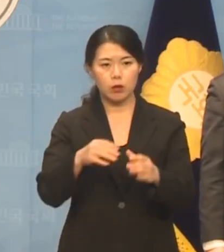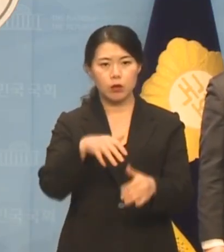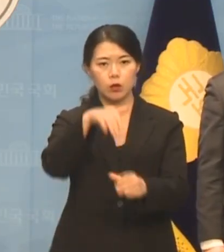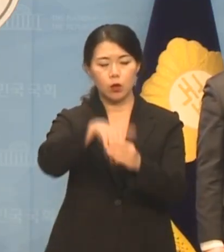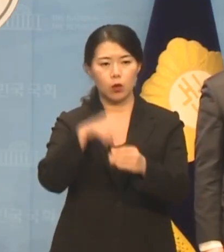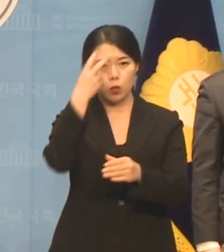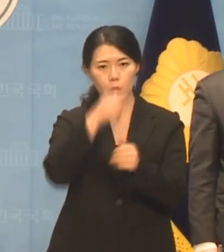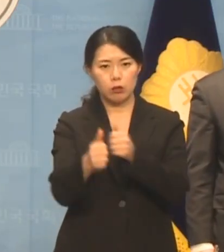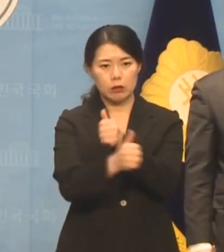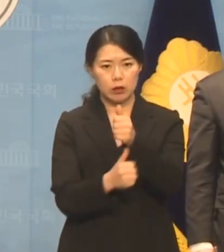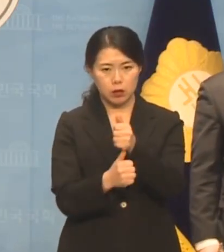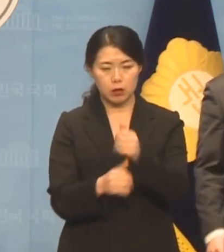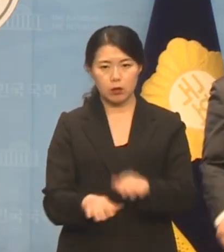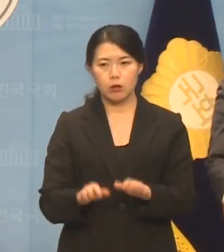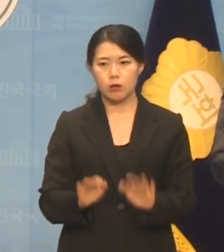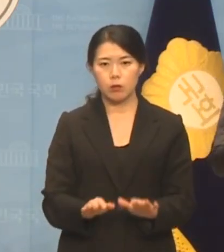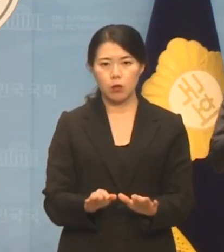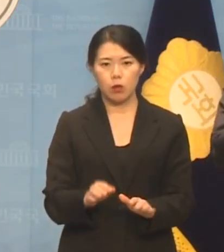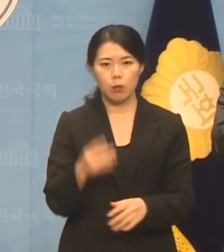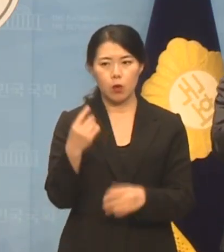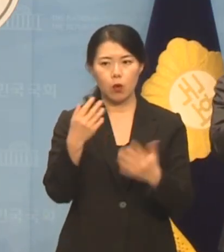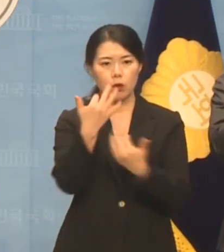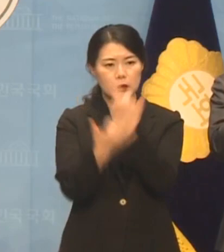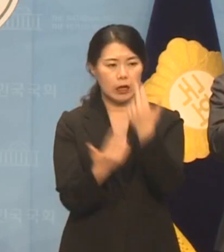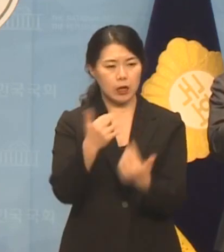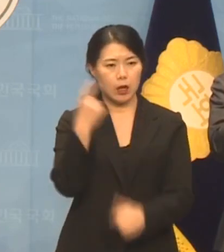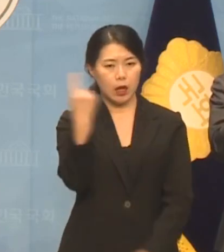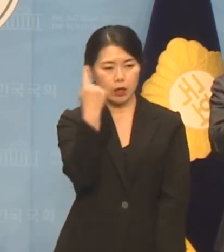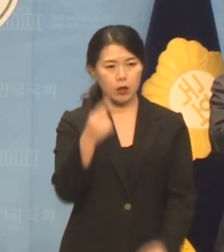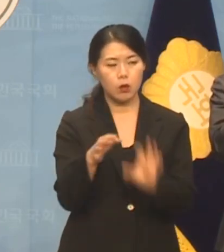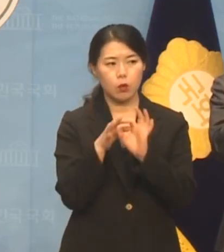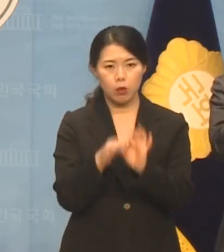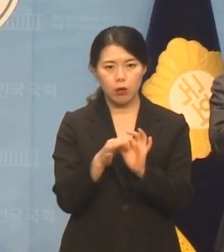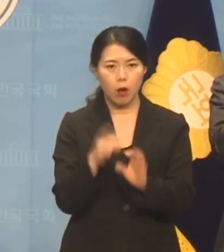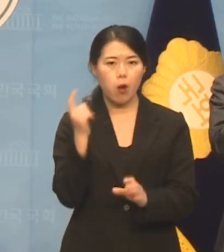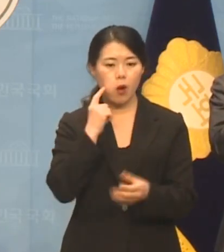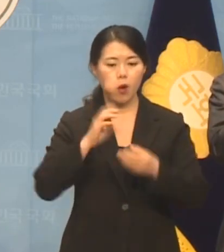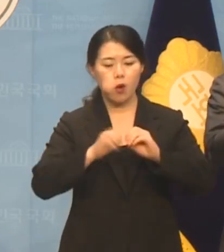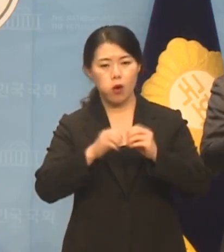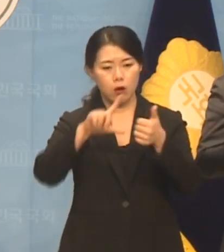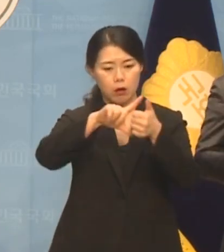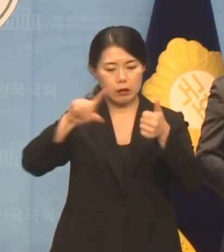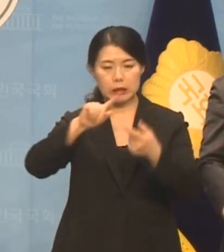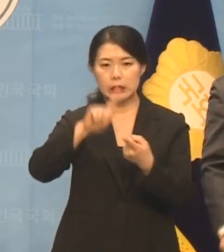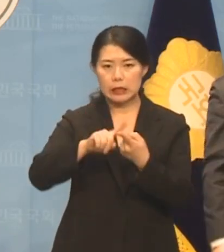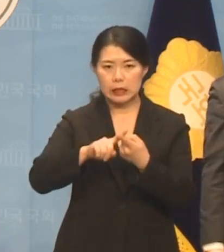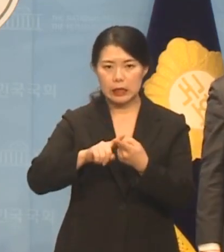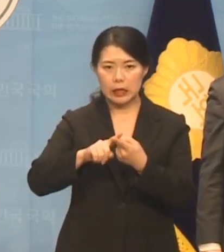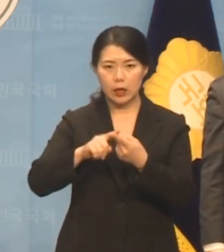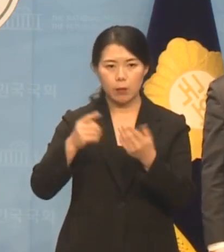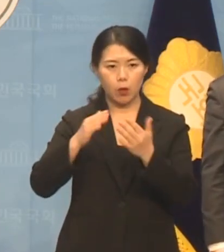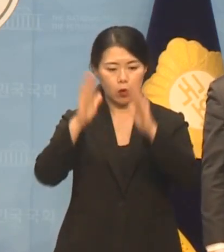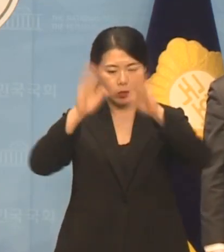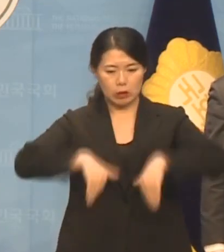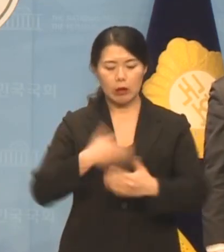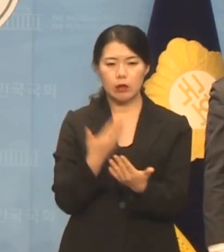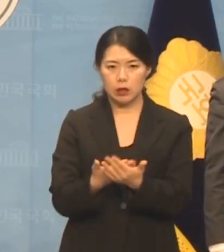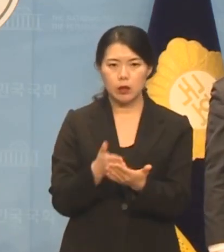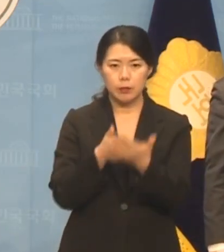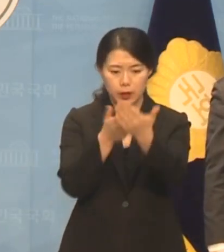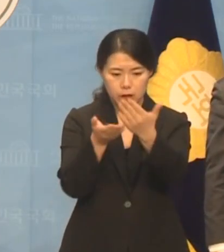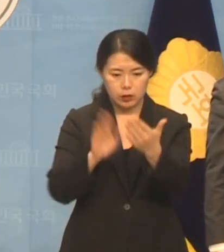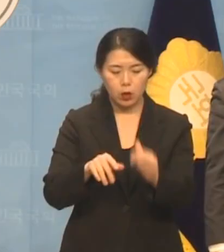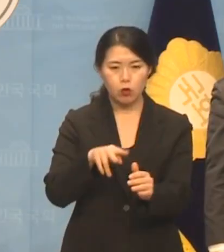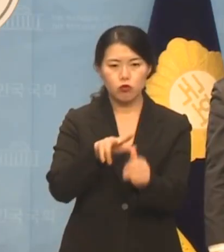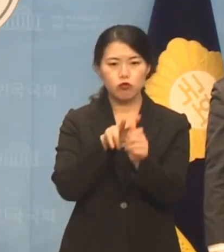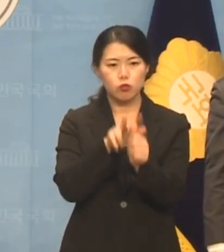국민의힘이 개첩한 산림헬기 예산 관련 허위 조작 현수막에 대해 철거 등의 조치를 요구했으나